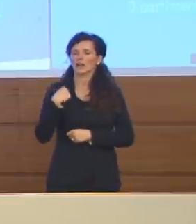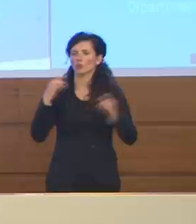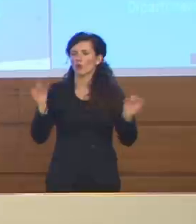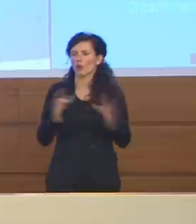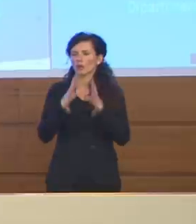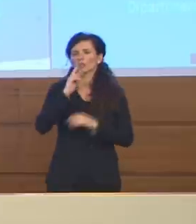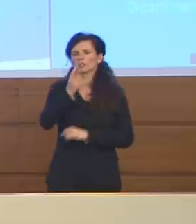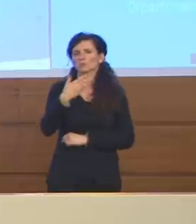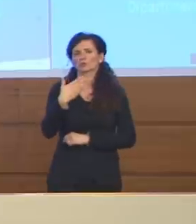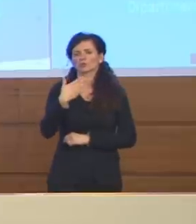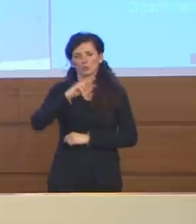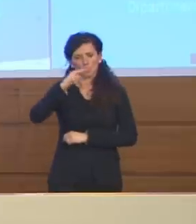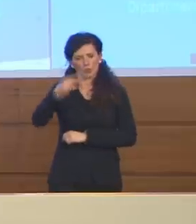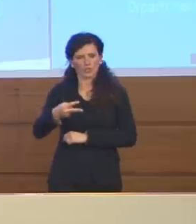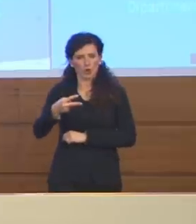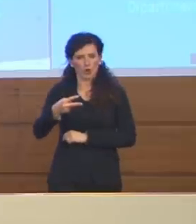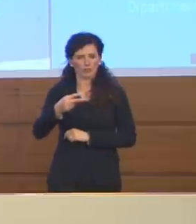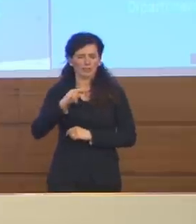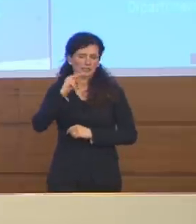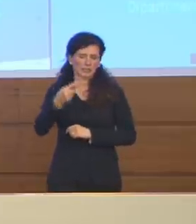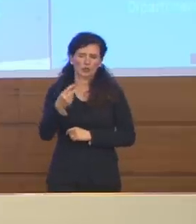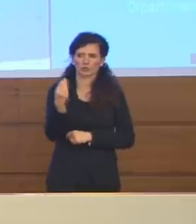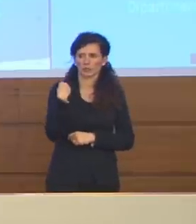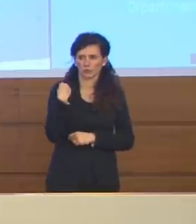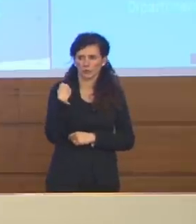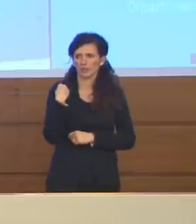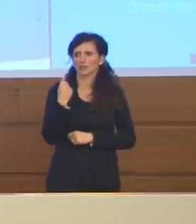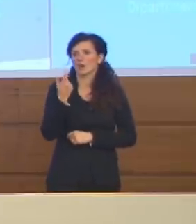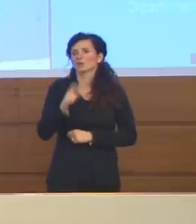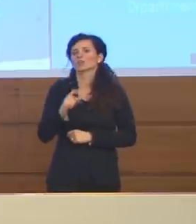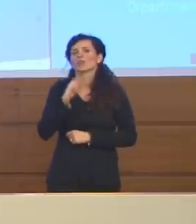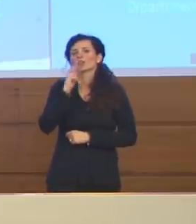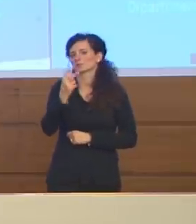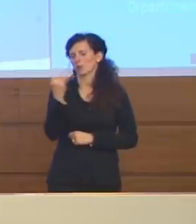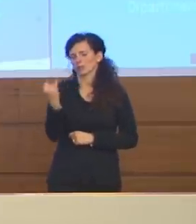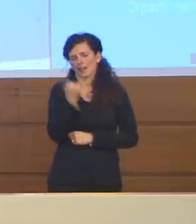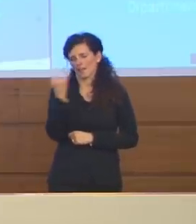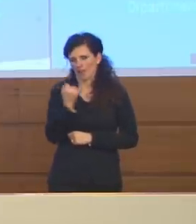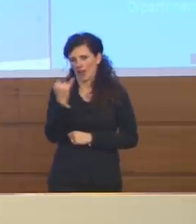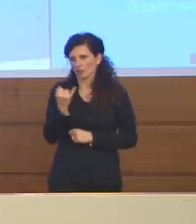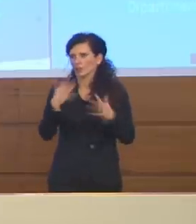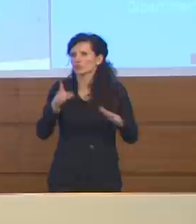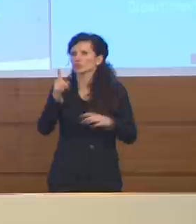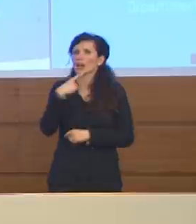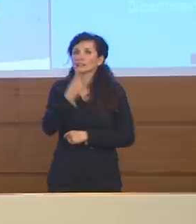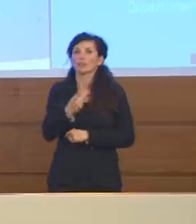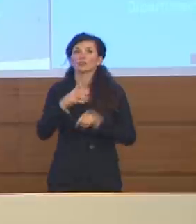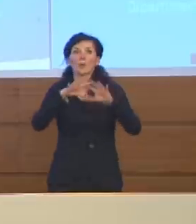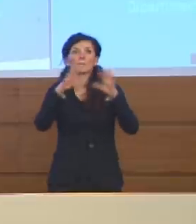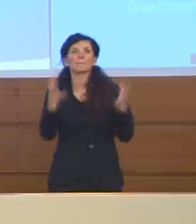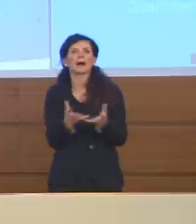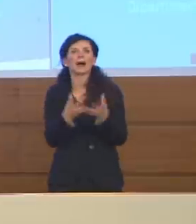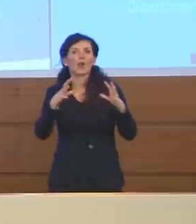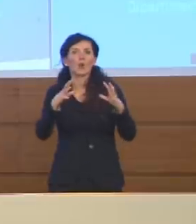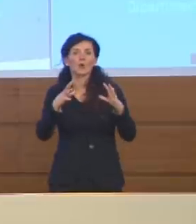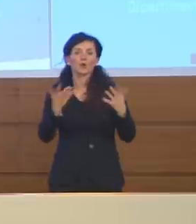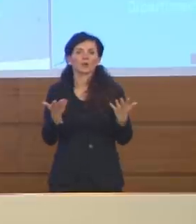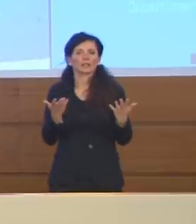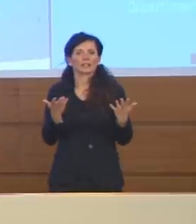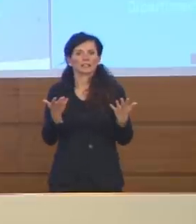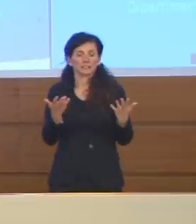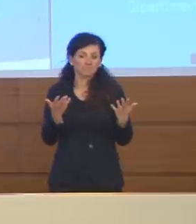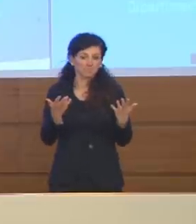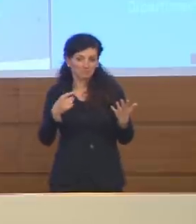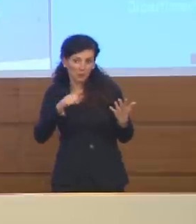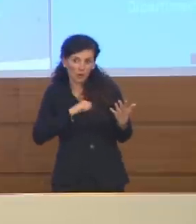essere facile a darsi la già largamente anticipata lens sinceramente non credo che